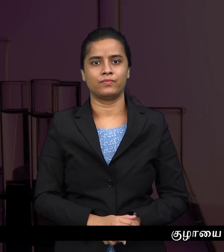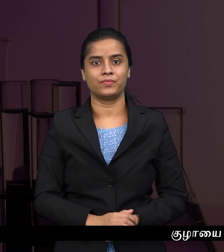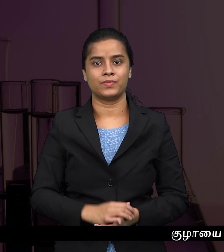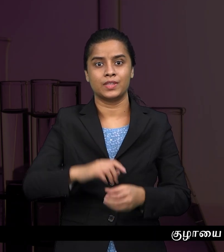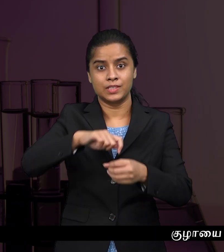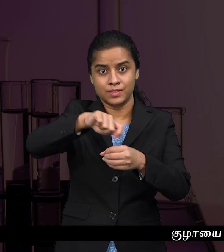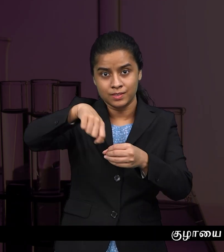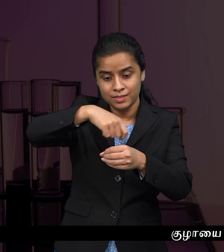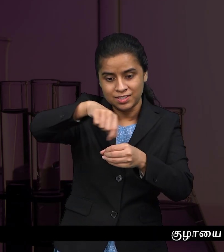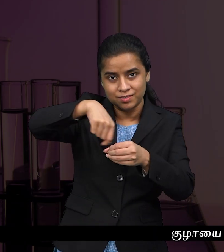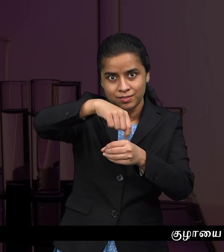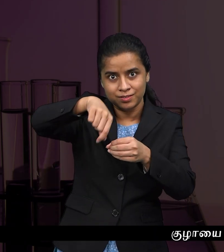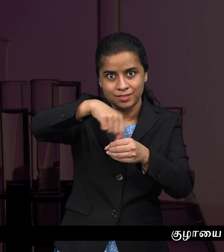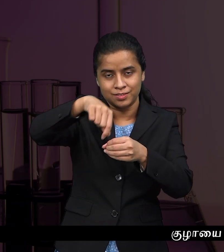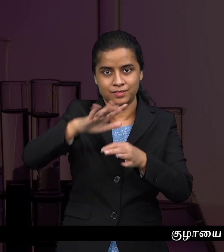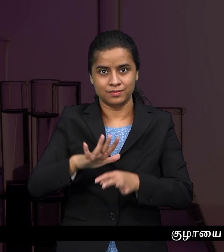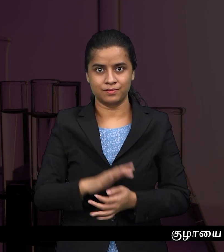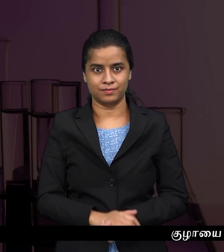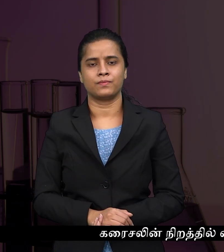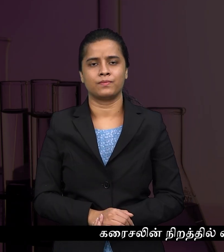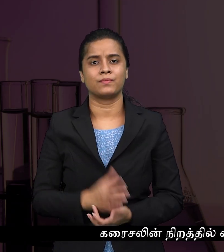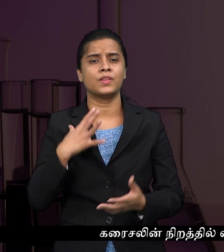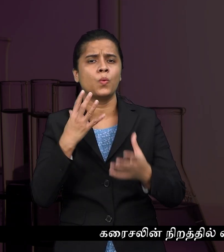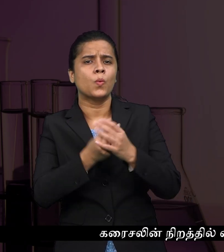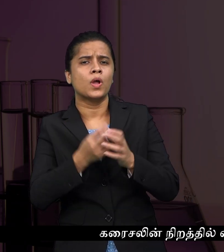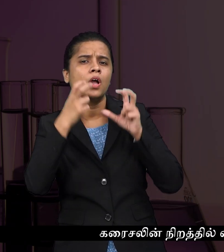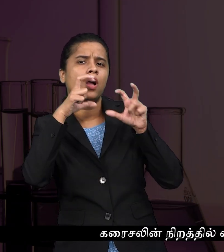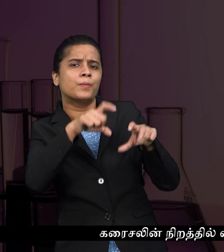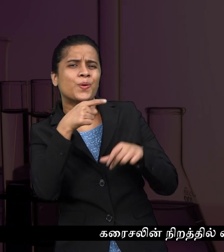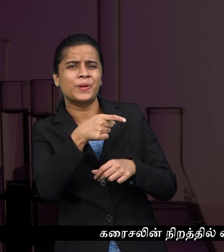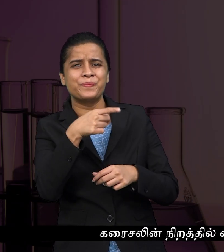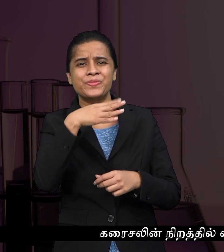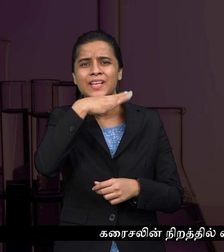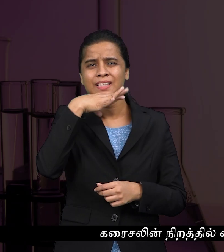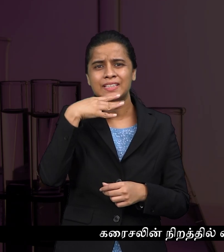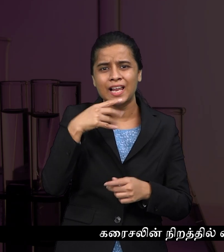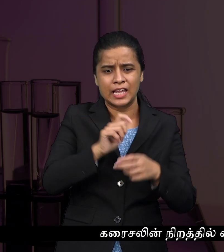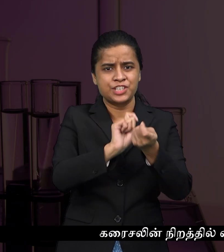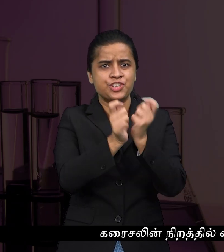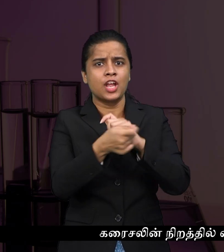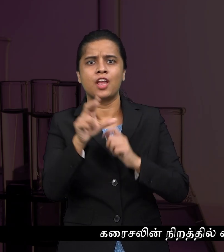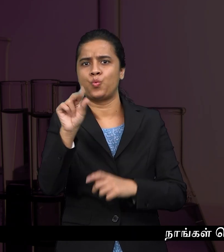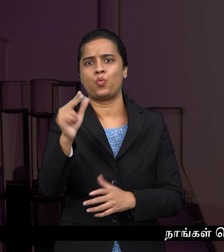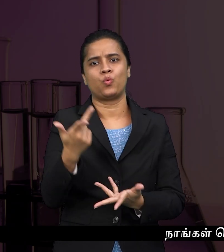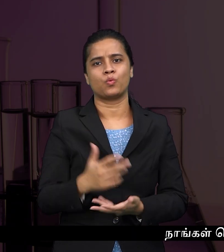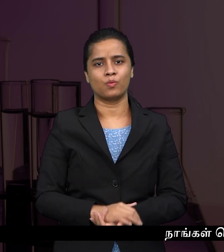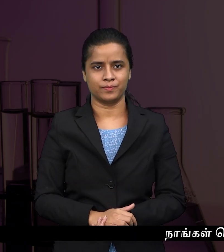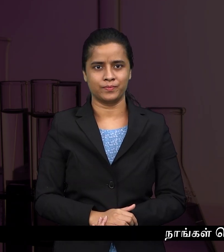குழாயை மெதுவாக கிளறவும். கரைசலின் நிறத்தில் எந்த மாற்றமும் இல்லை என்பதை நீங்கள் தெரிந்து